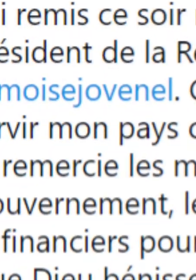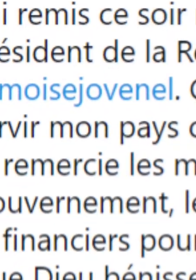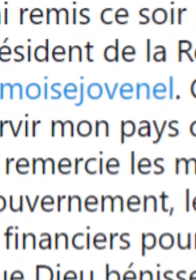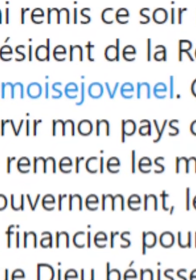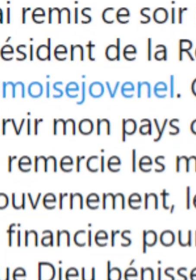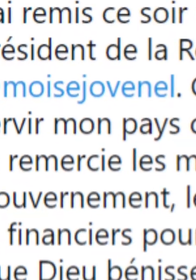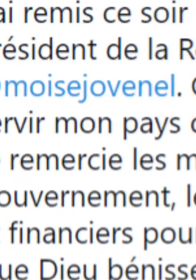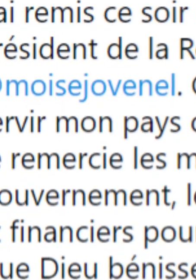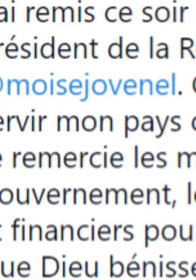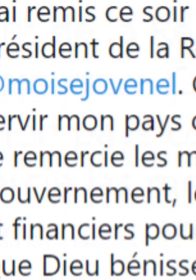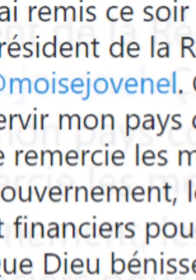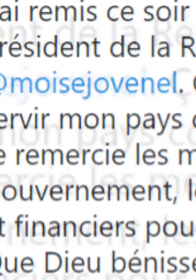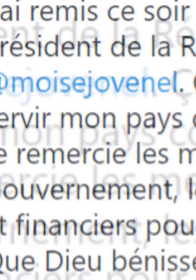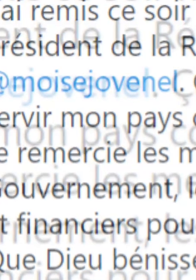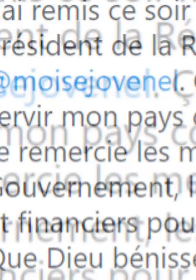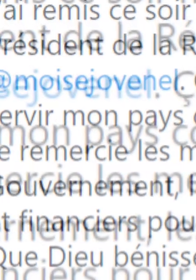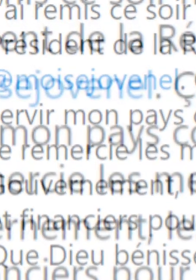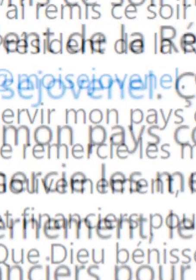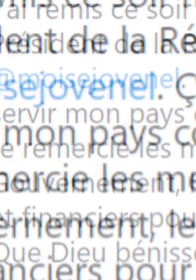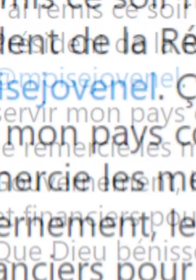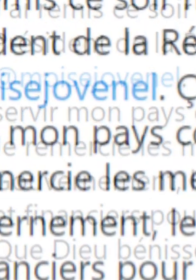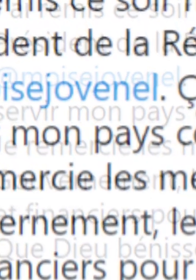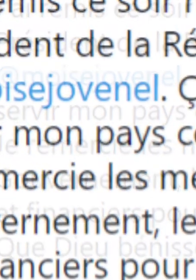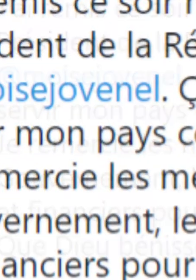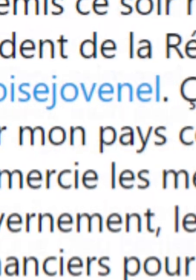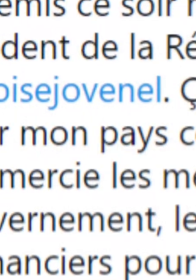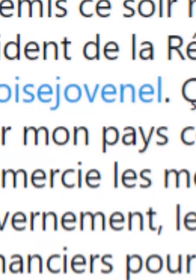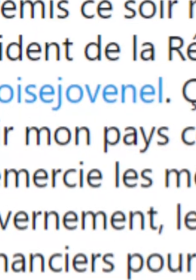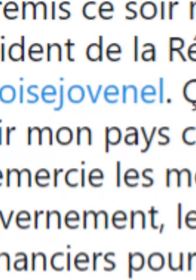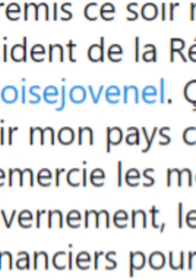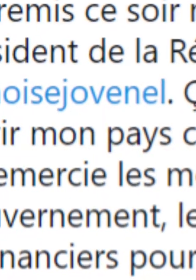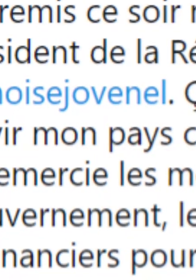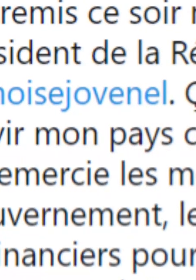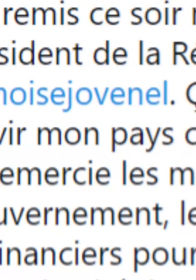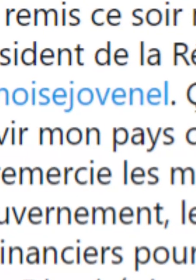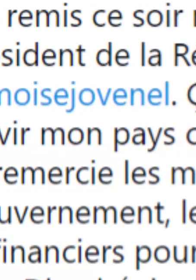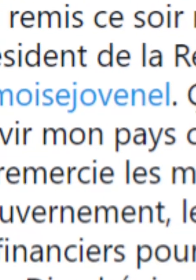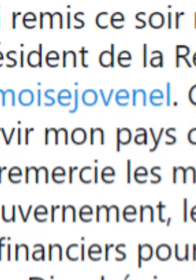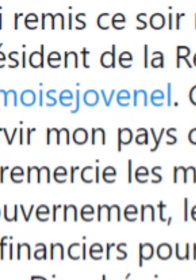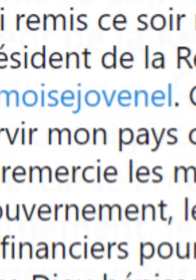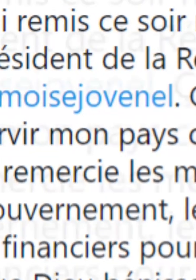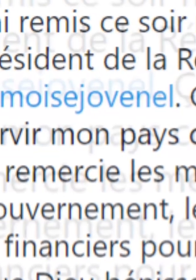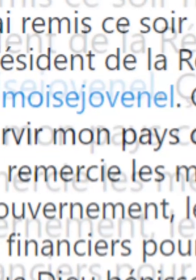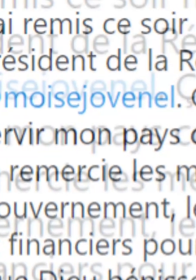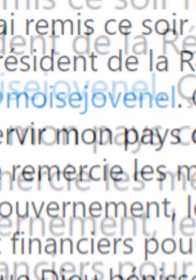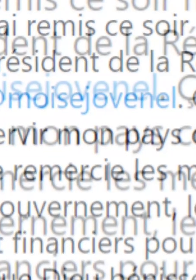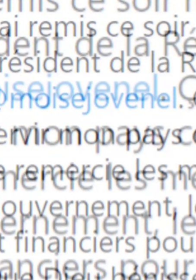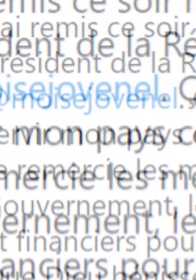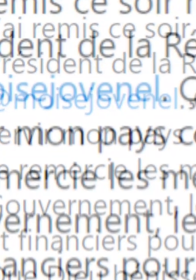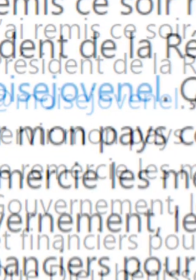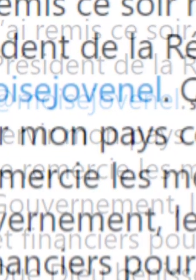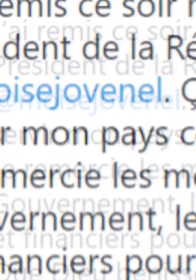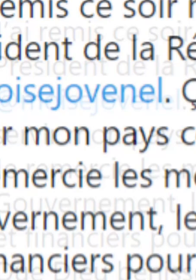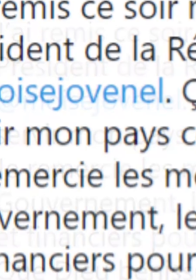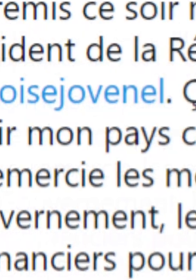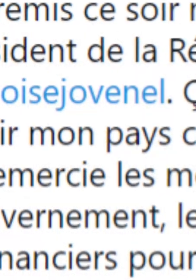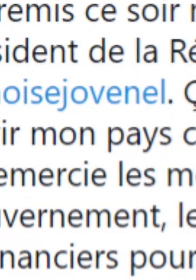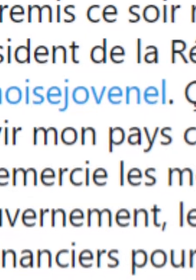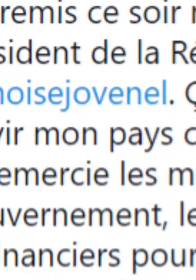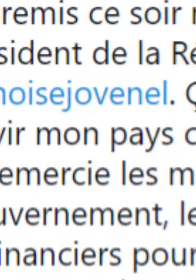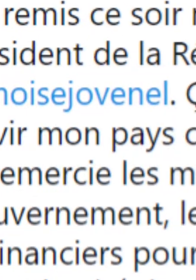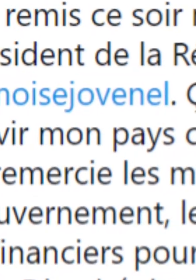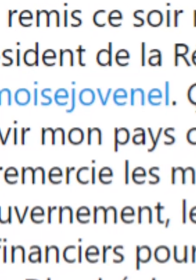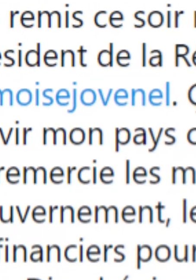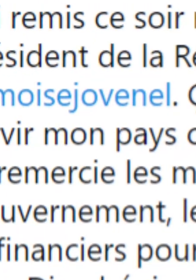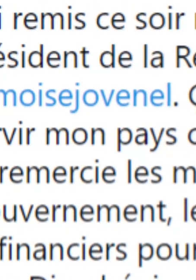fonction convenablement. Alors nous espérer et n'apprêter ou tout nouveau premier ministre qui président Jovenel Moïse déjà